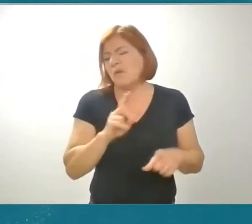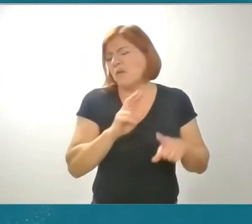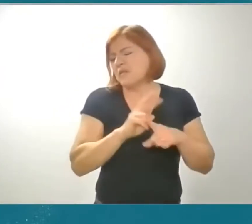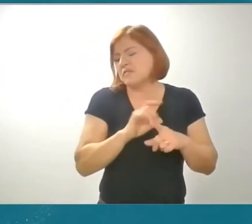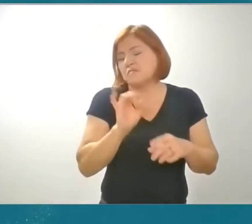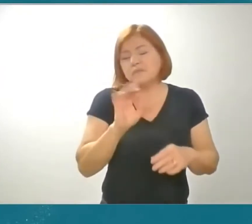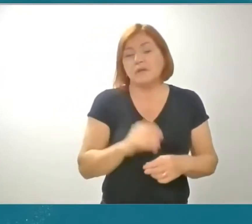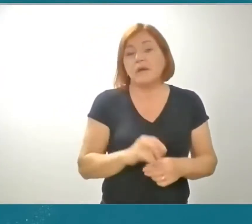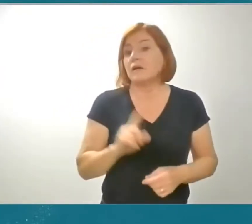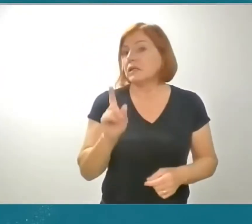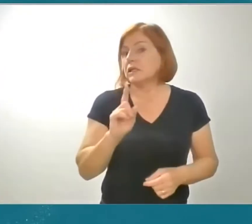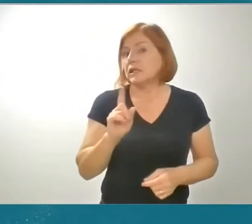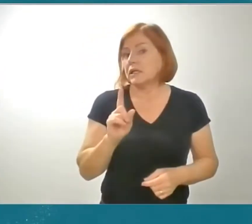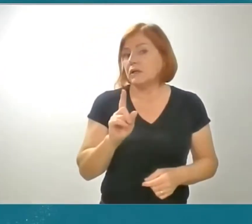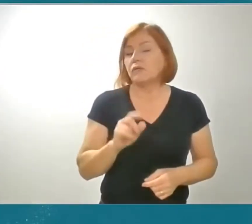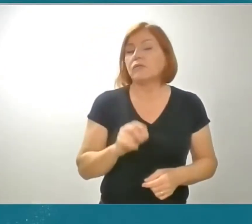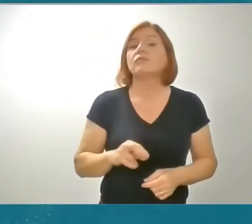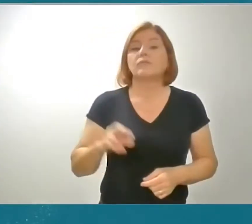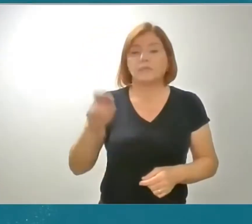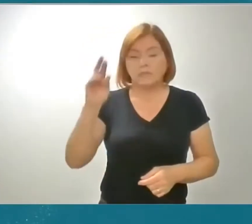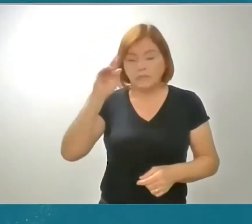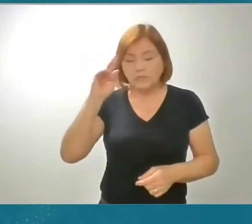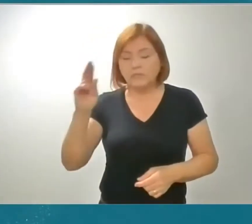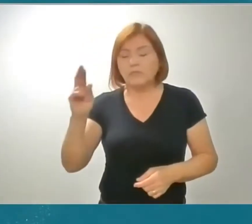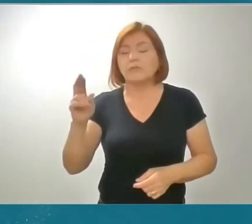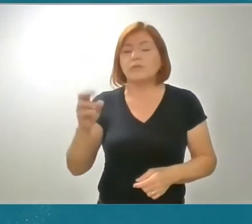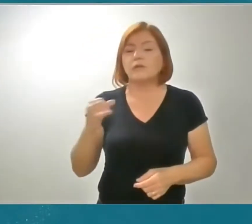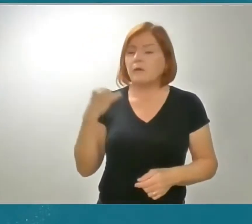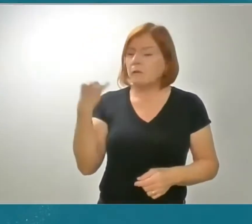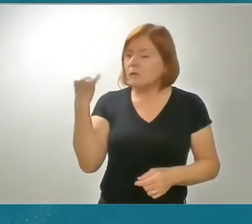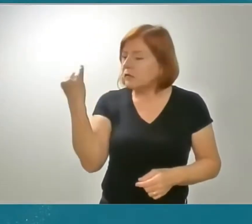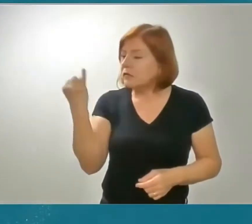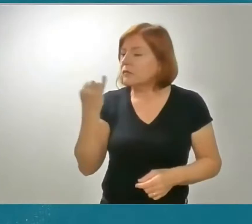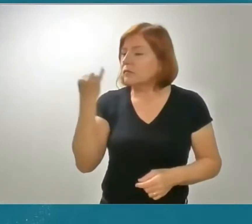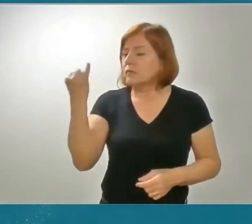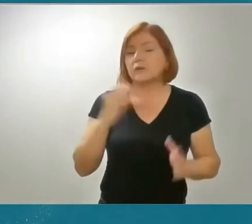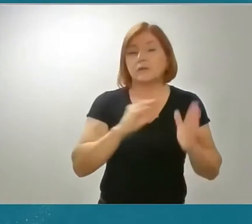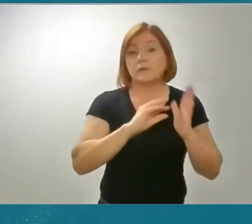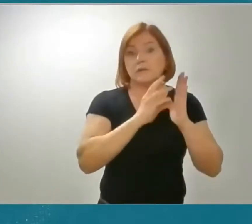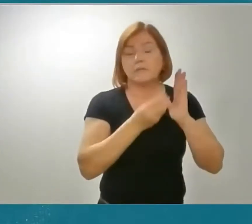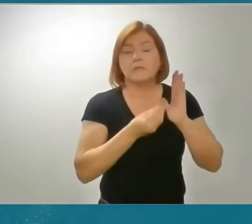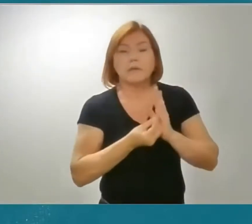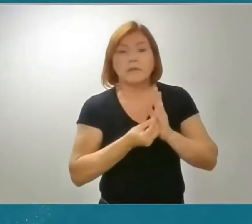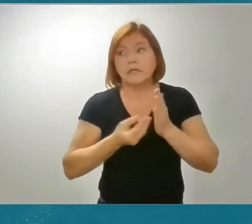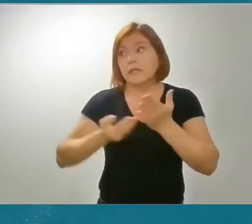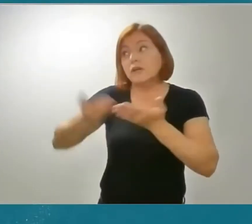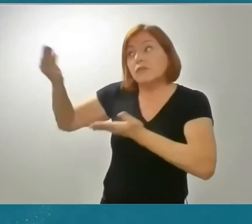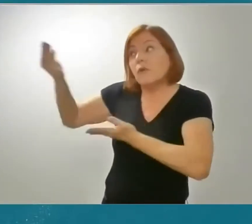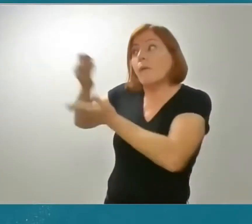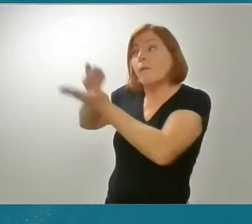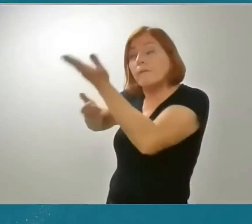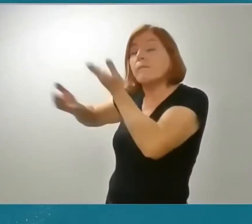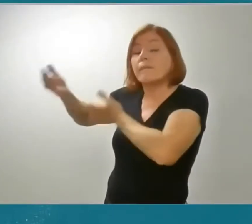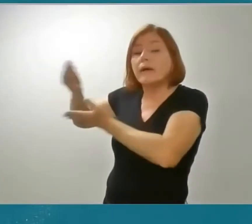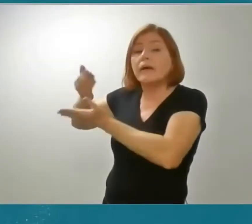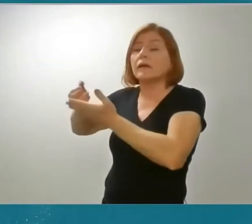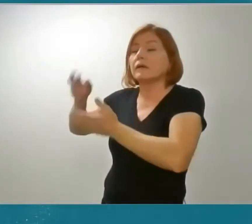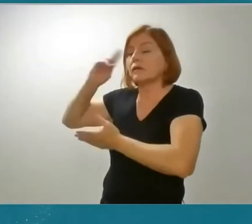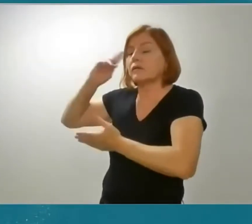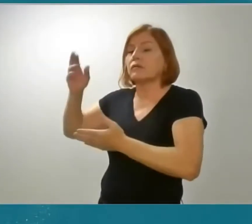física, né? E a formosura é passageira. Esse corpo não é um corpo permanente.